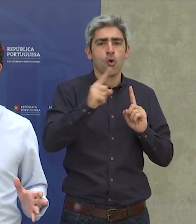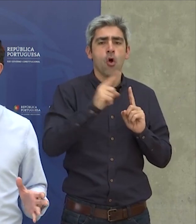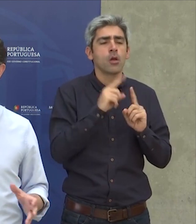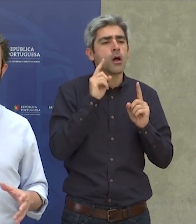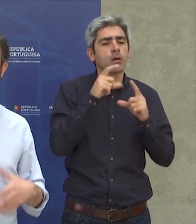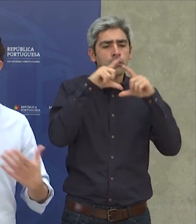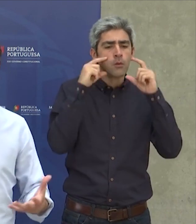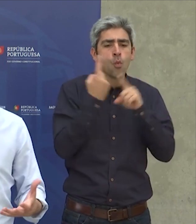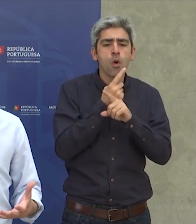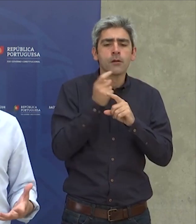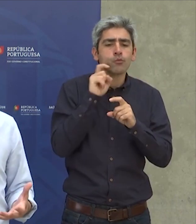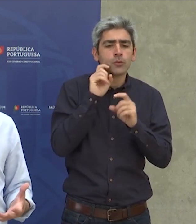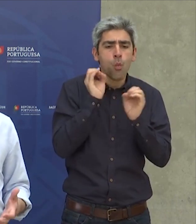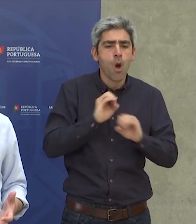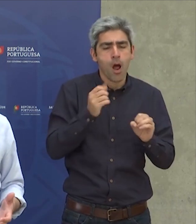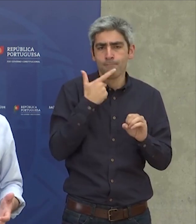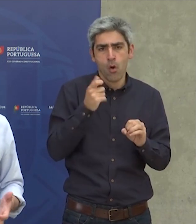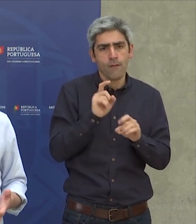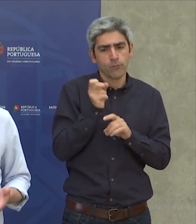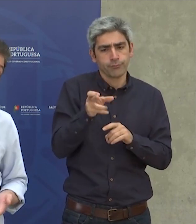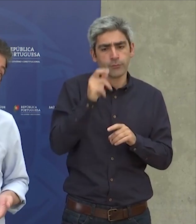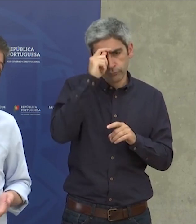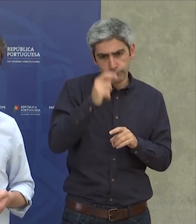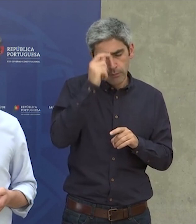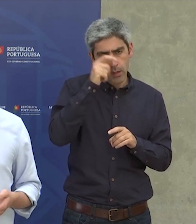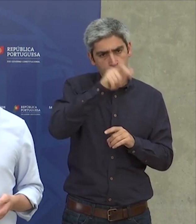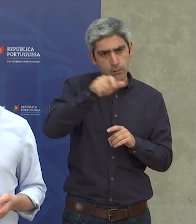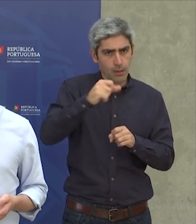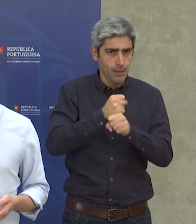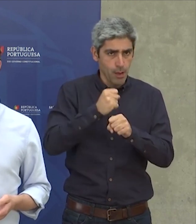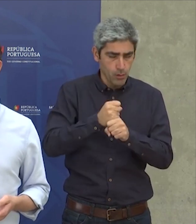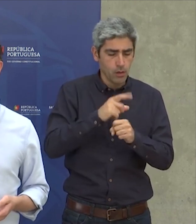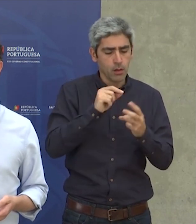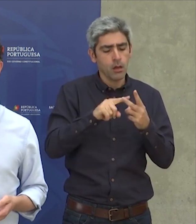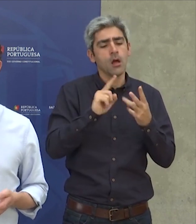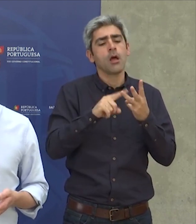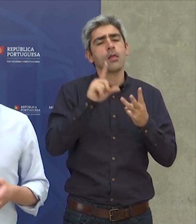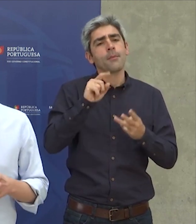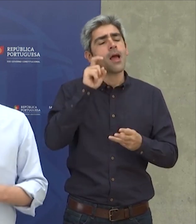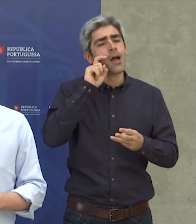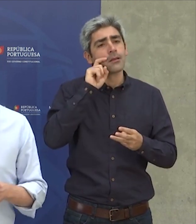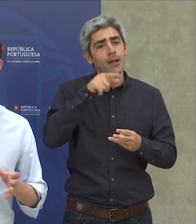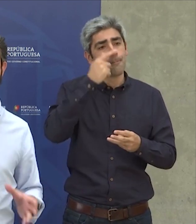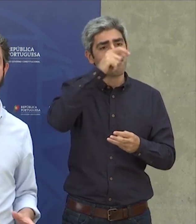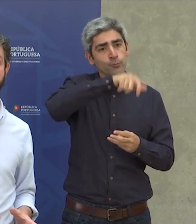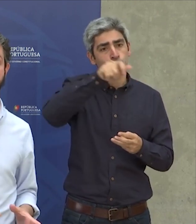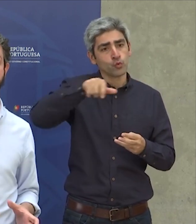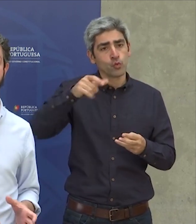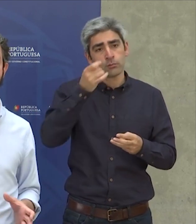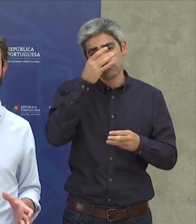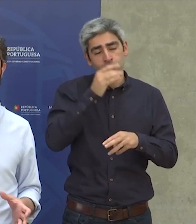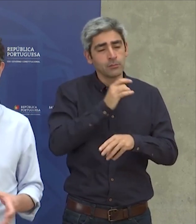de cuidado e em desrespeito para com a saúde dos trabalhadores, e garantir também que estas pessoas mais